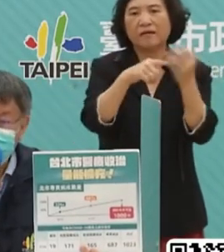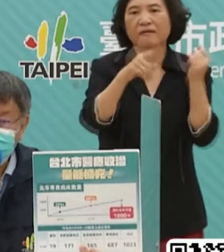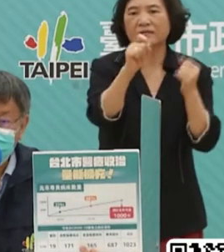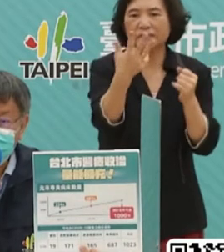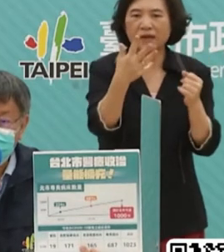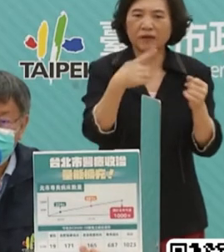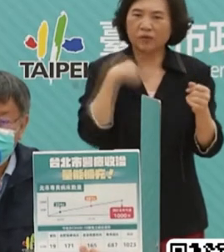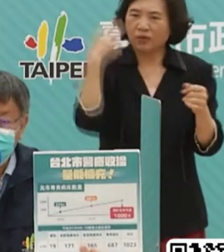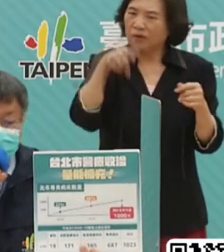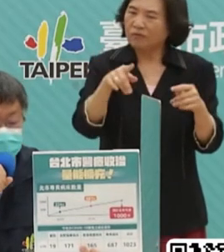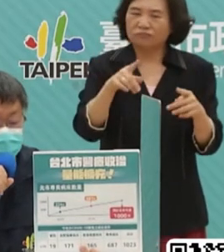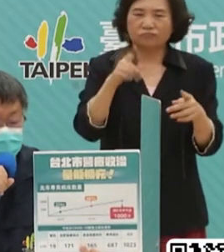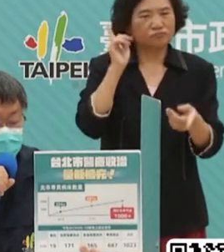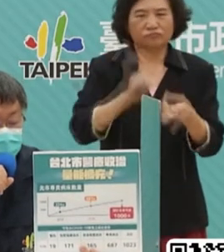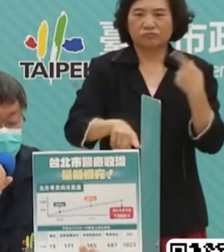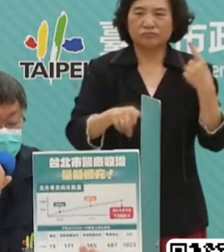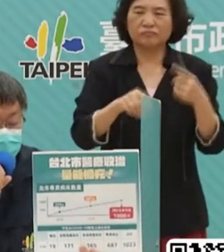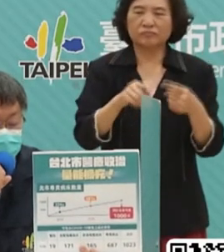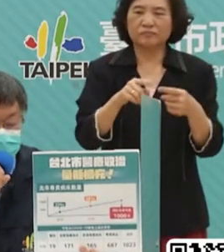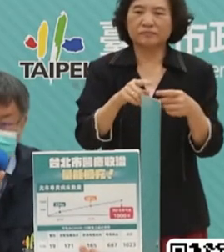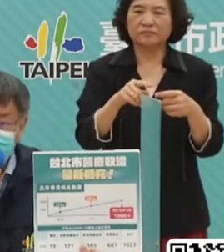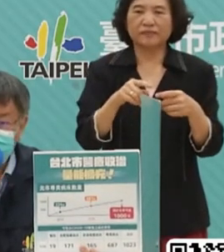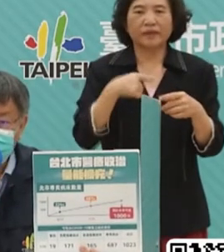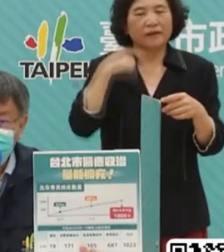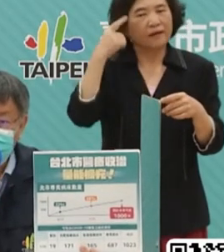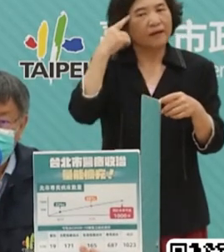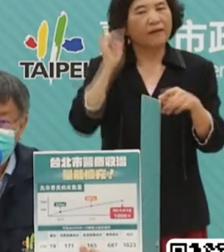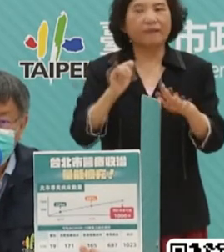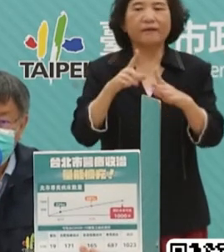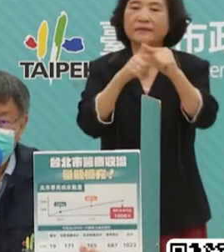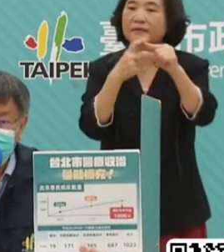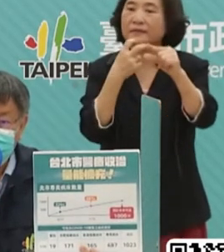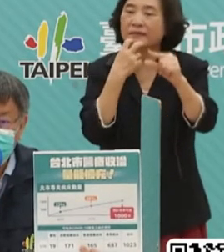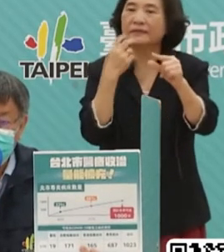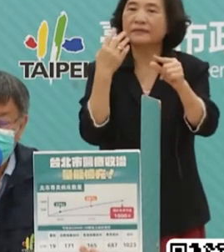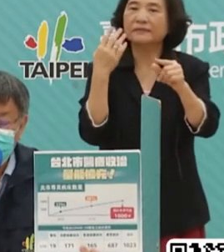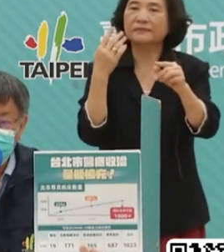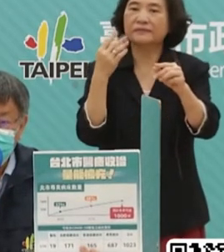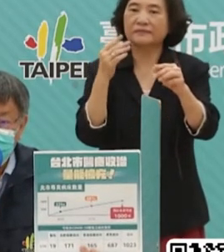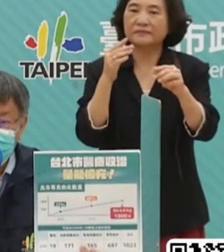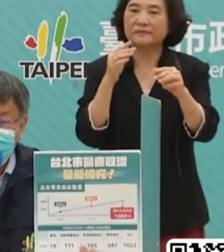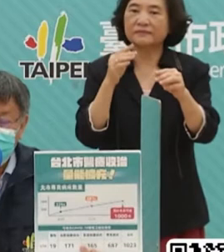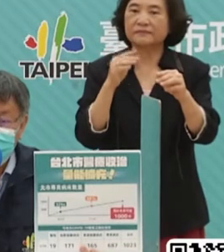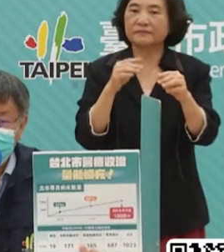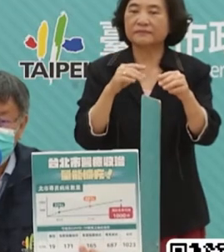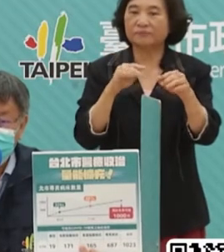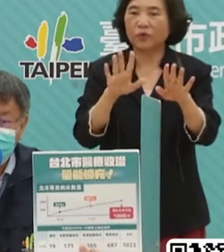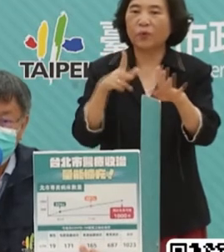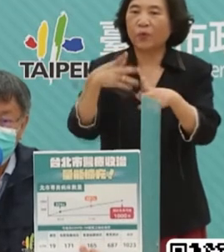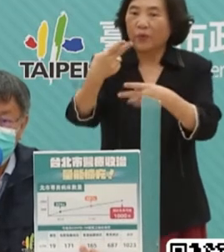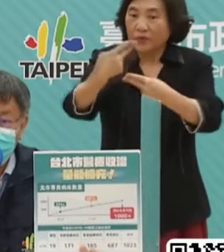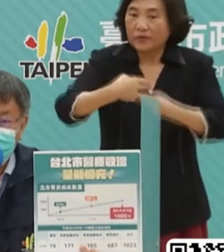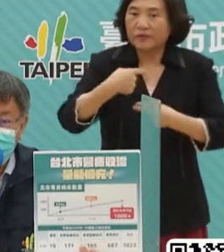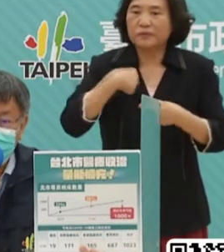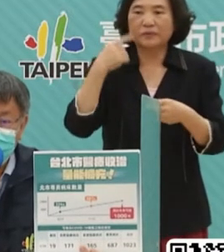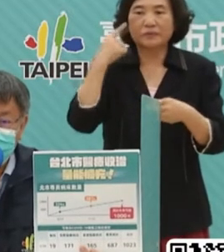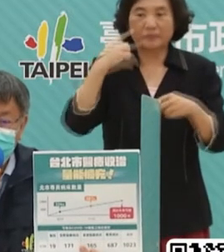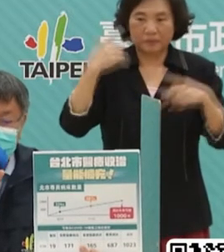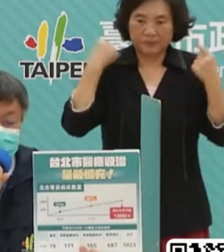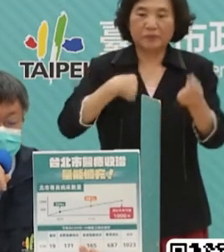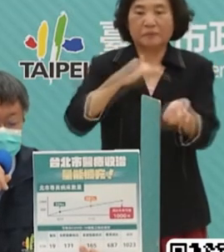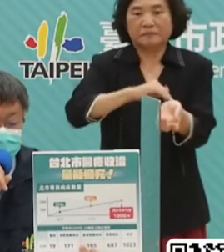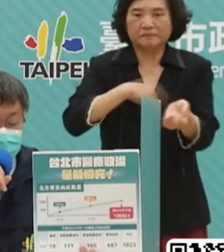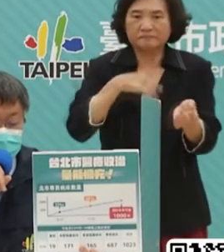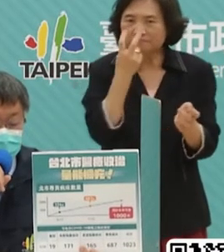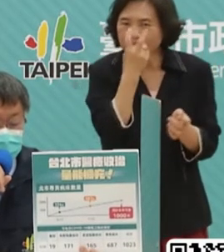说这个不可行。那也好了哈，那个中央事实上也相信我们这种第一线在